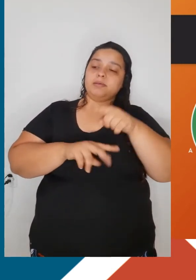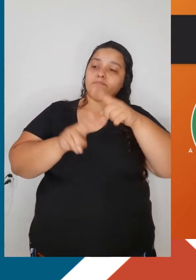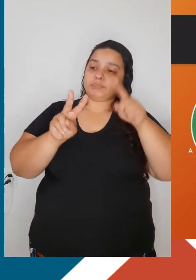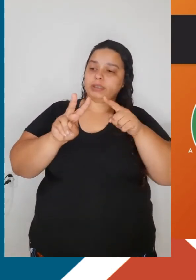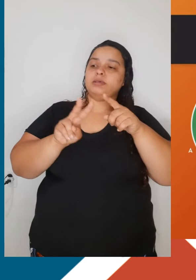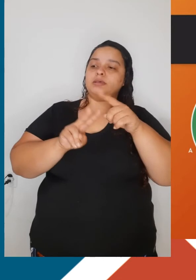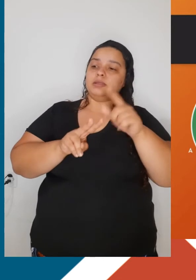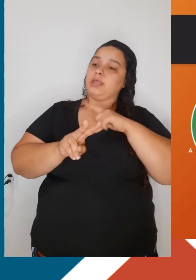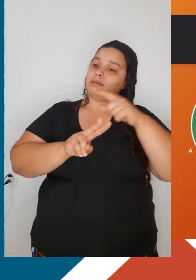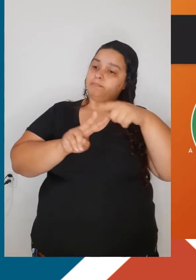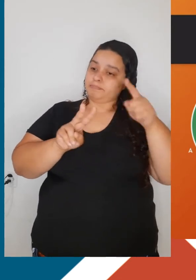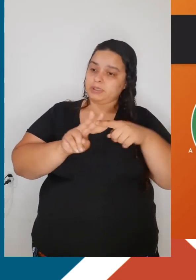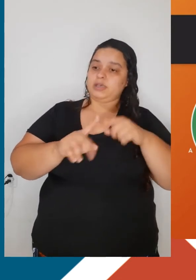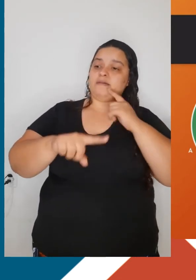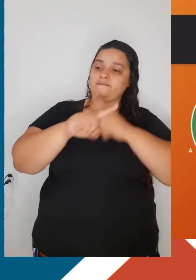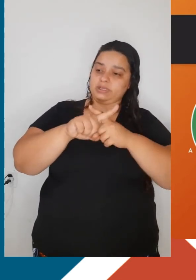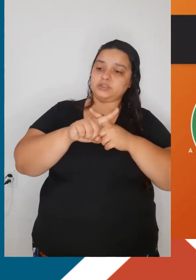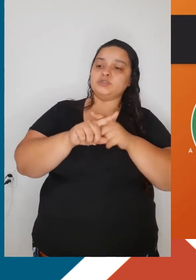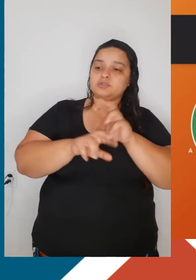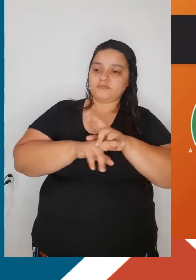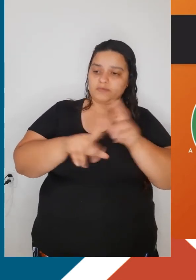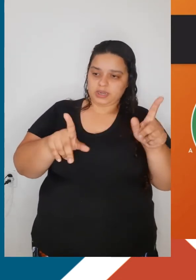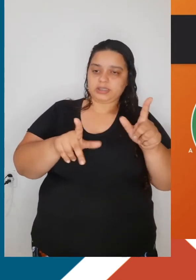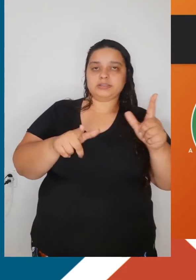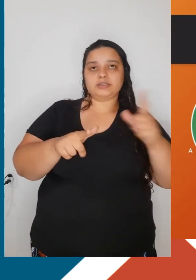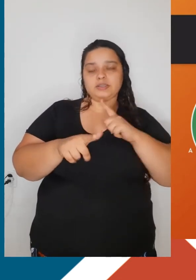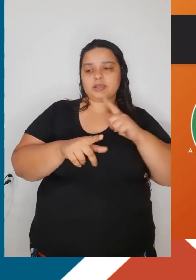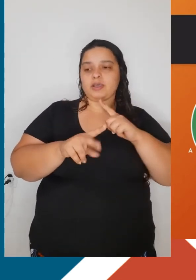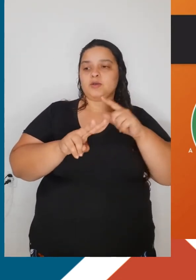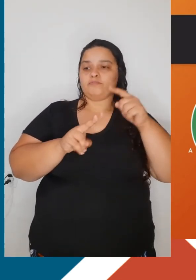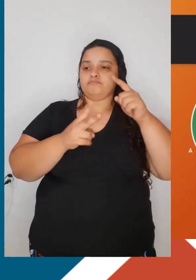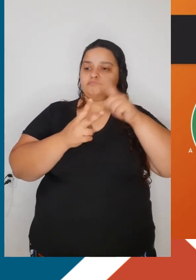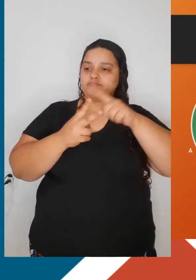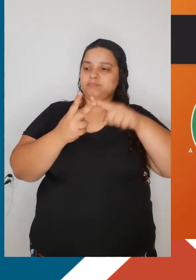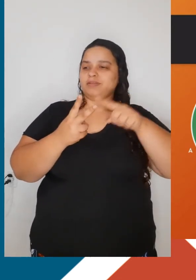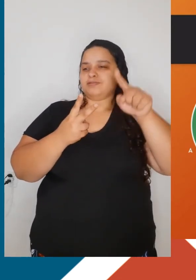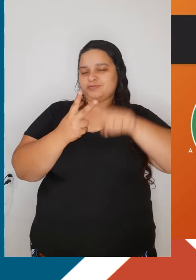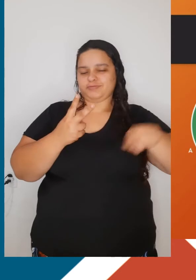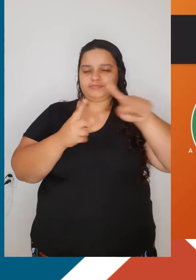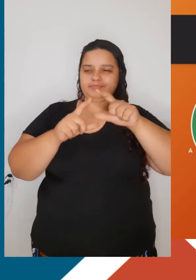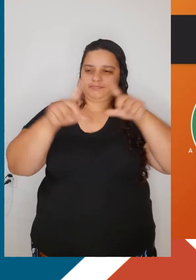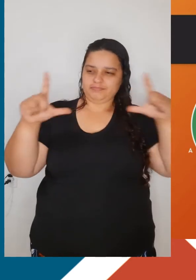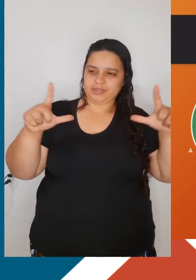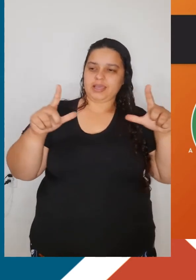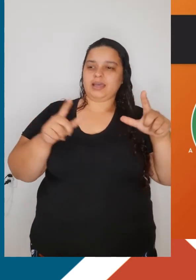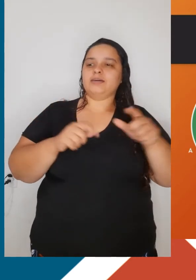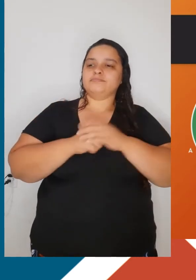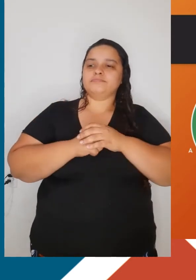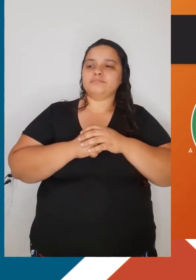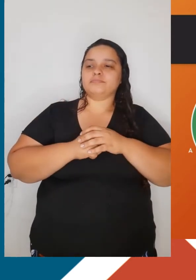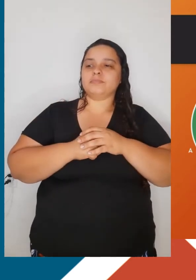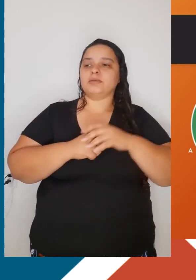evidência, ficando com π vezes a diferença entre o quadrado dos raios dos círculos, né? π